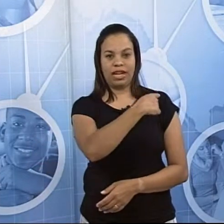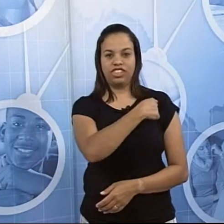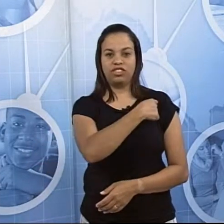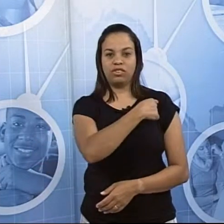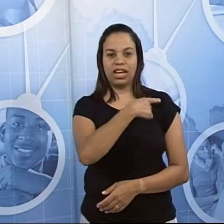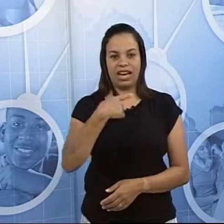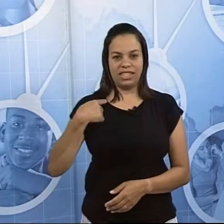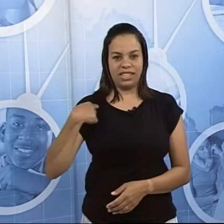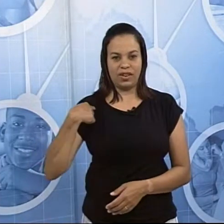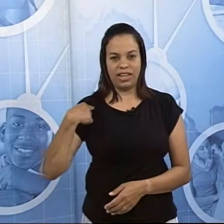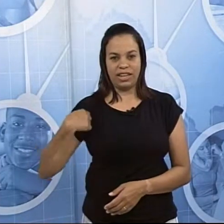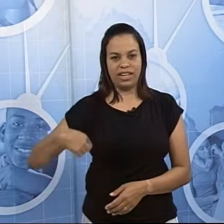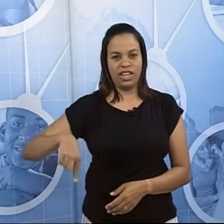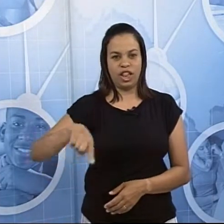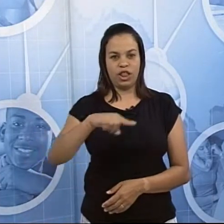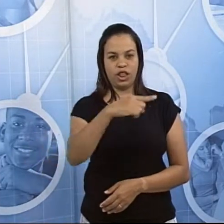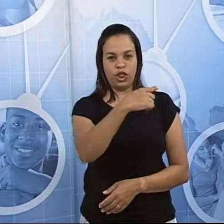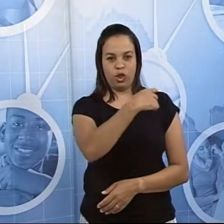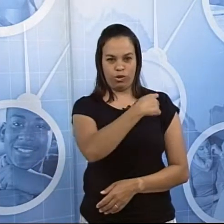gente vai usar esse sinal aqui, nosso.